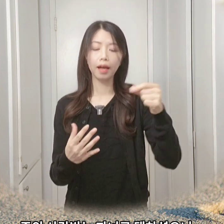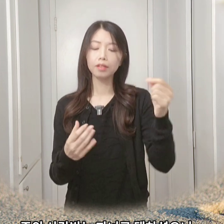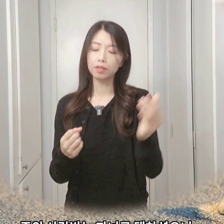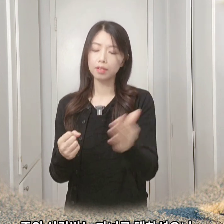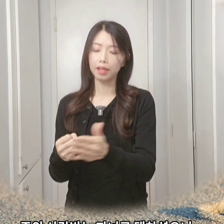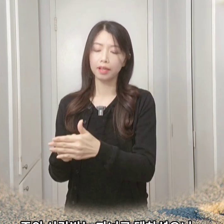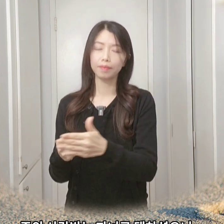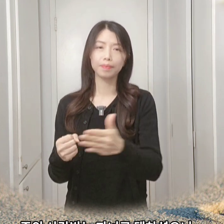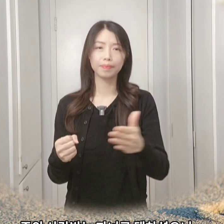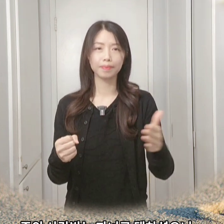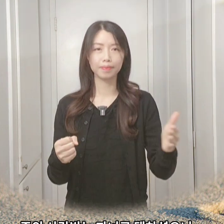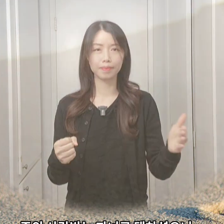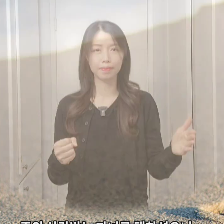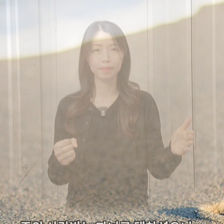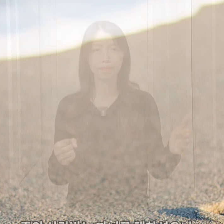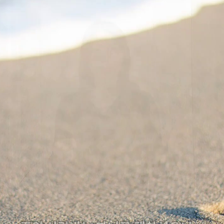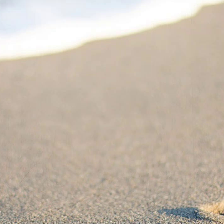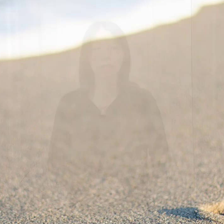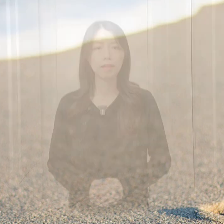택하셨으니,